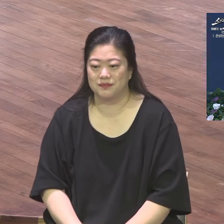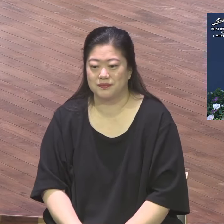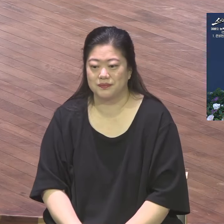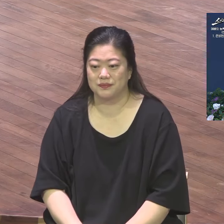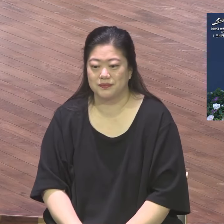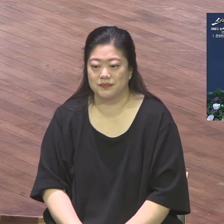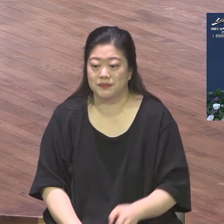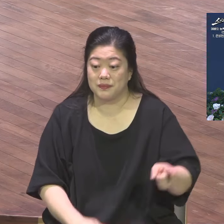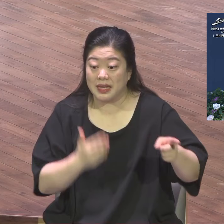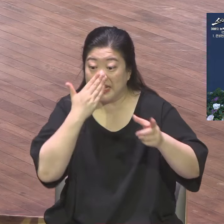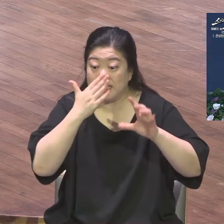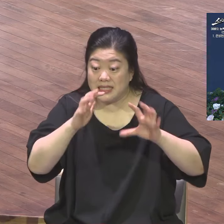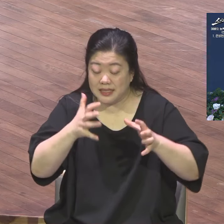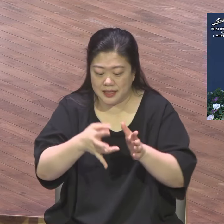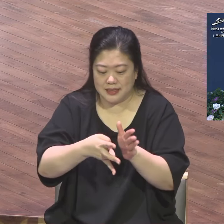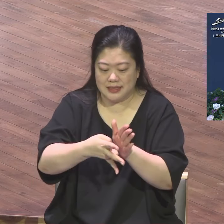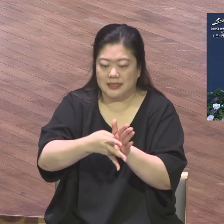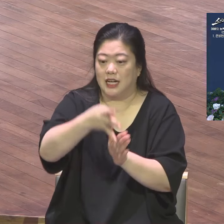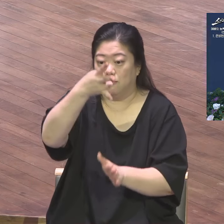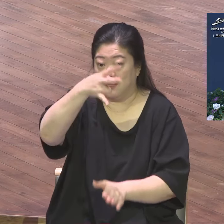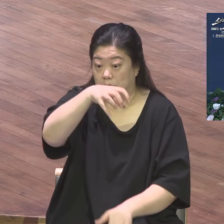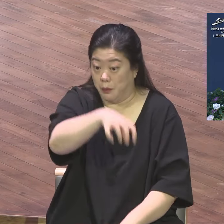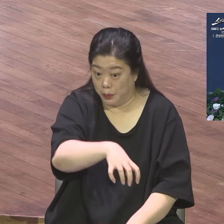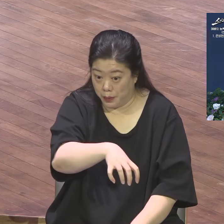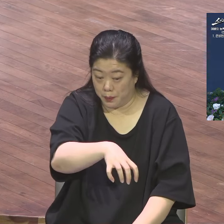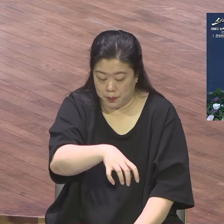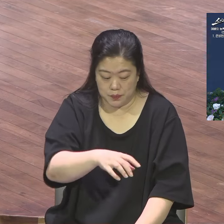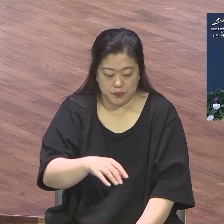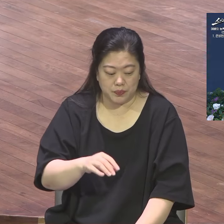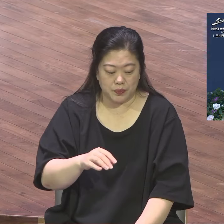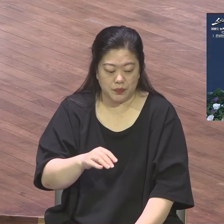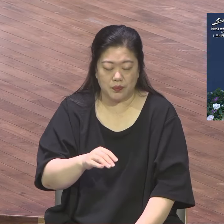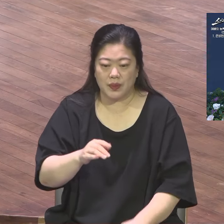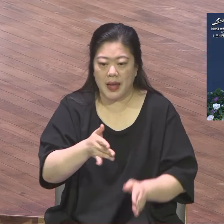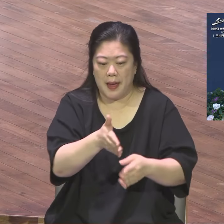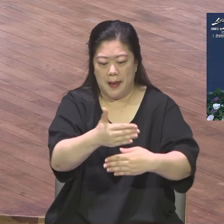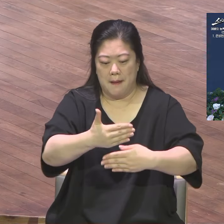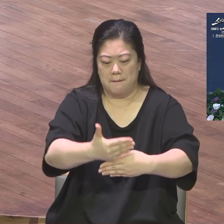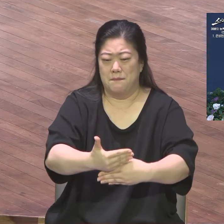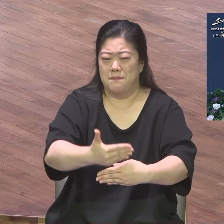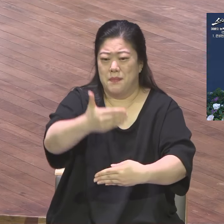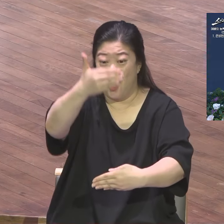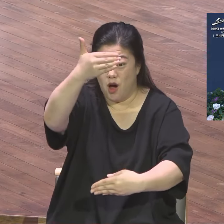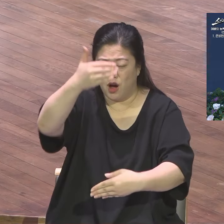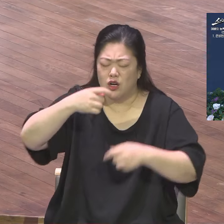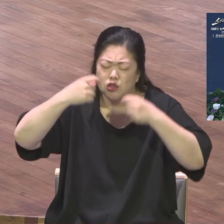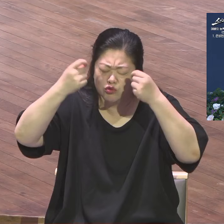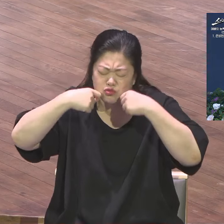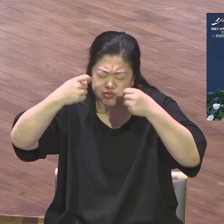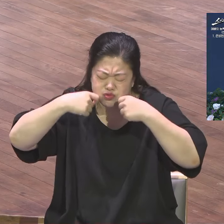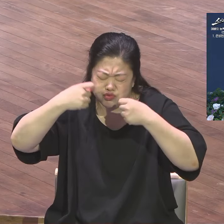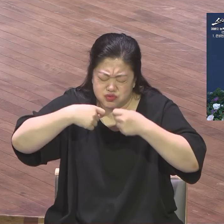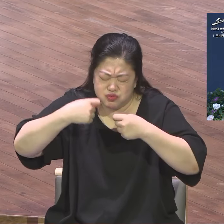예루살렘에 가면 오펠 가든이라고 하는 장소가 있습니다. 통곡의 벽이 있는데 저 들어가서 그 막 다